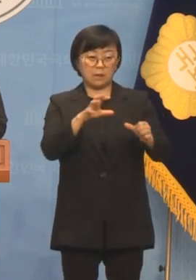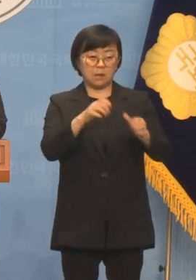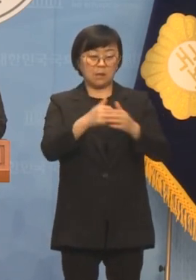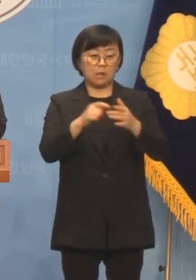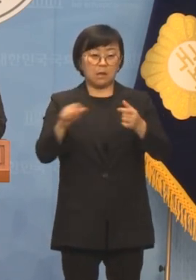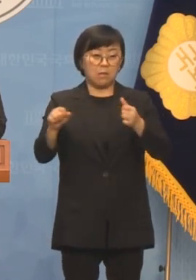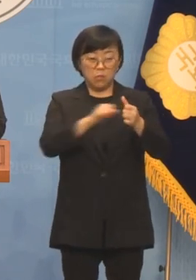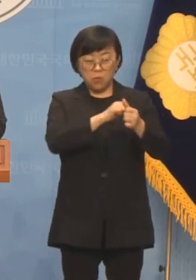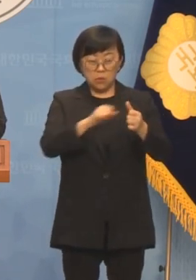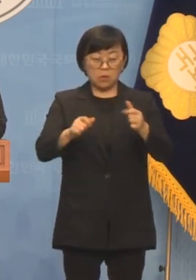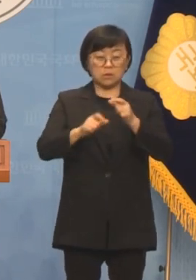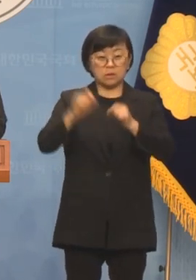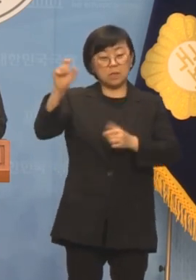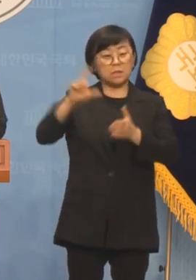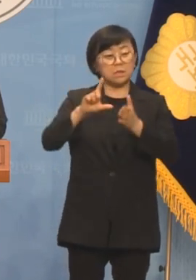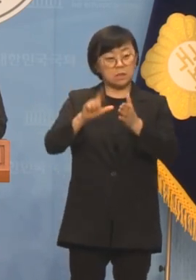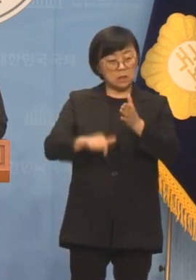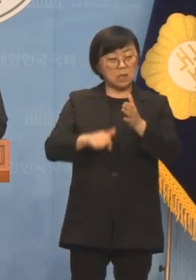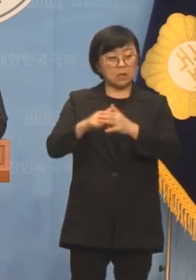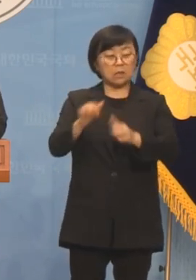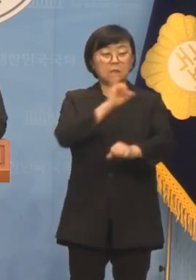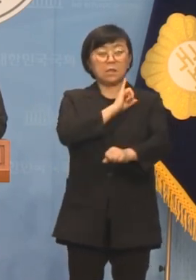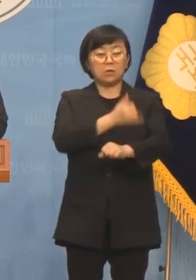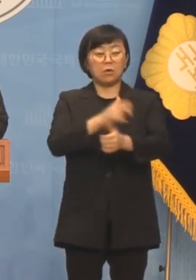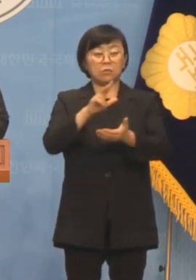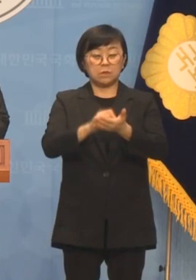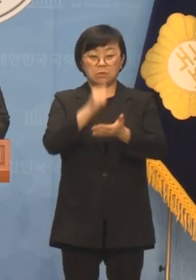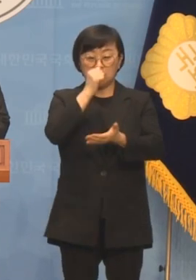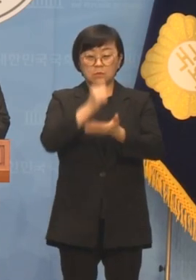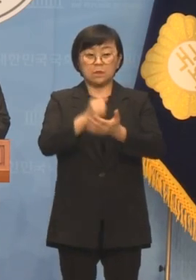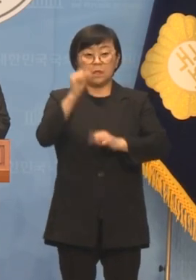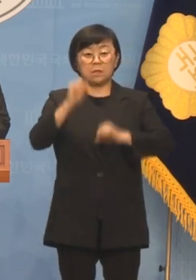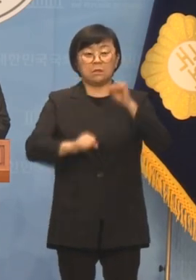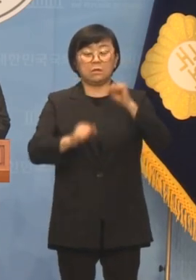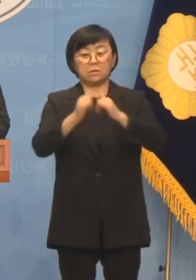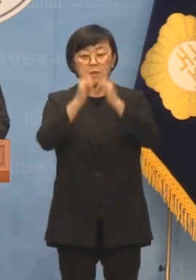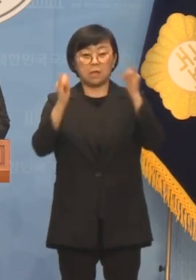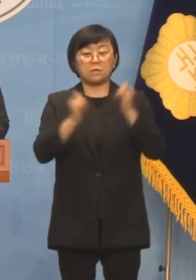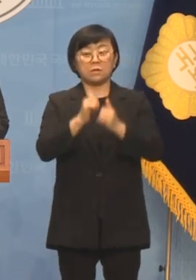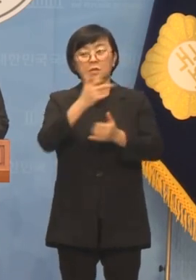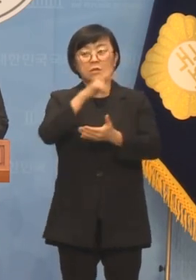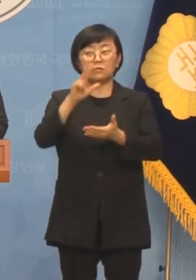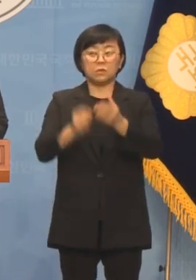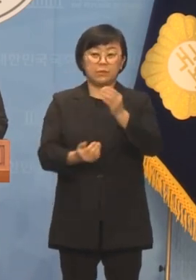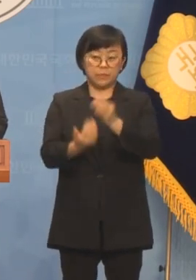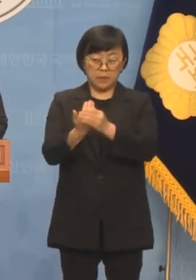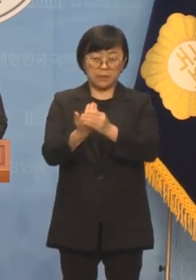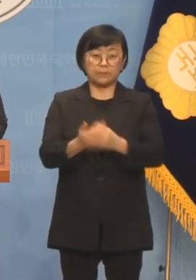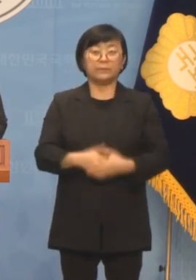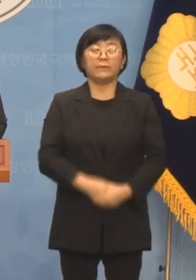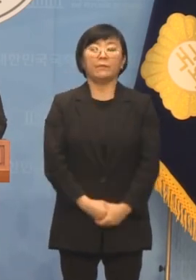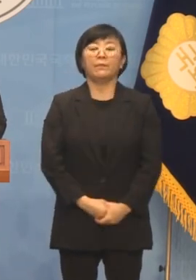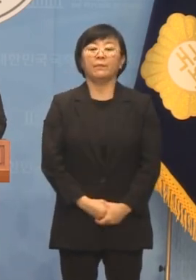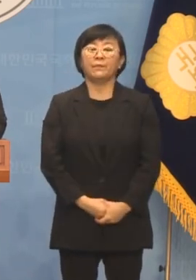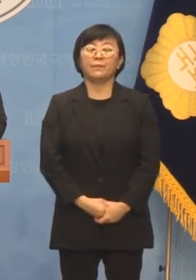폭력, 장시간 노동 등 인권 문제, 범죄 행위들의 사회적으로 큰 문제가